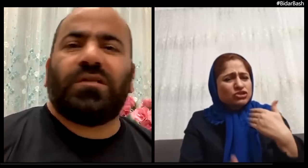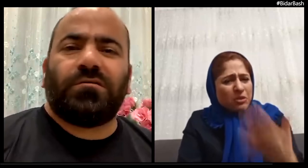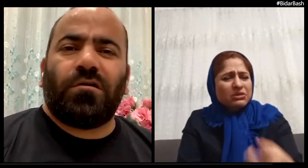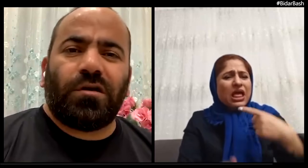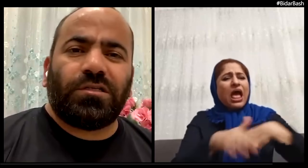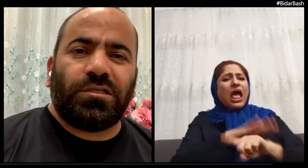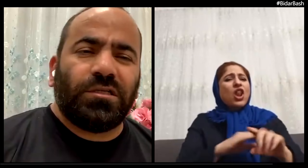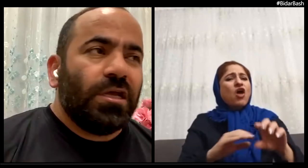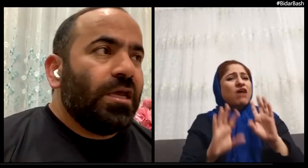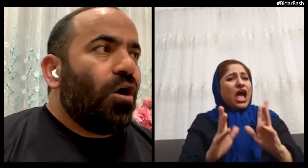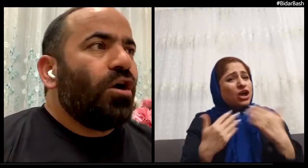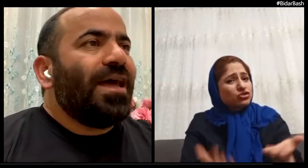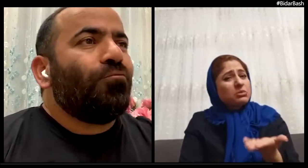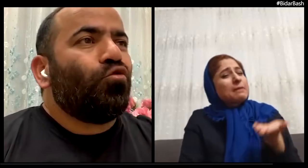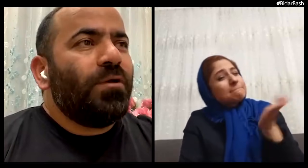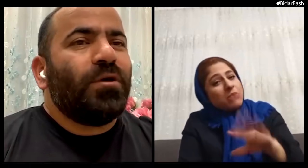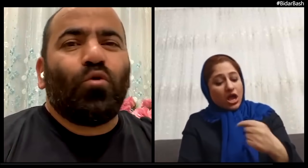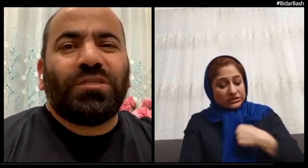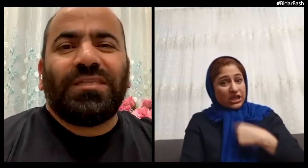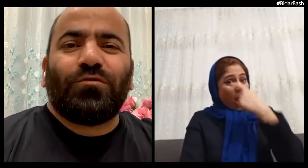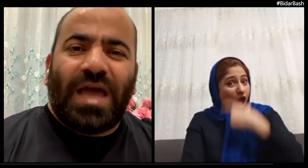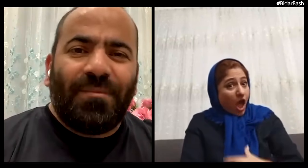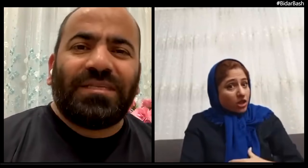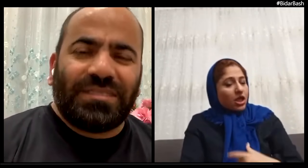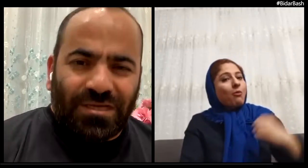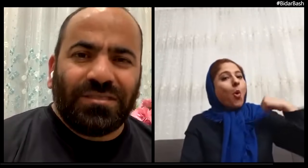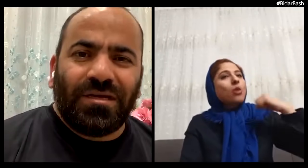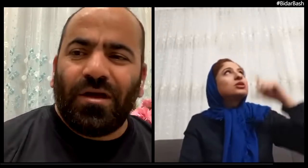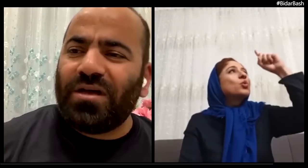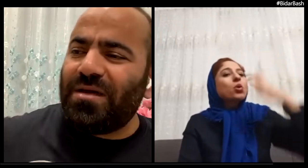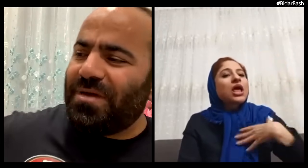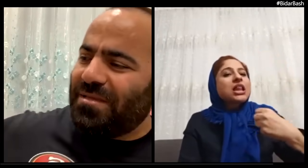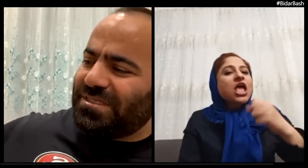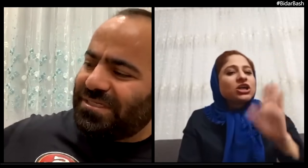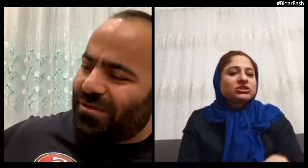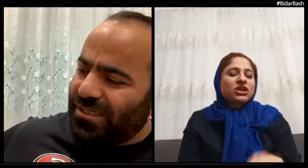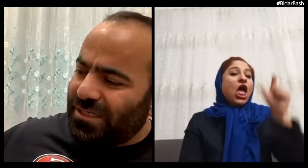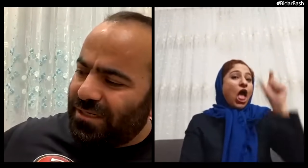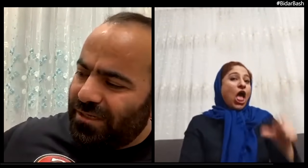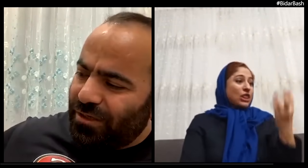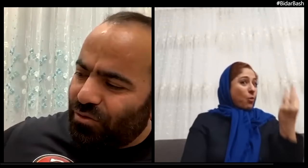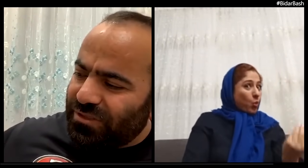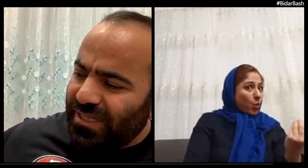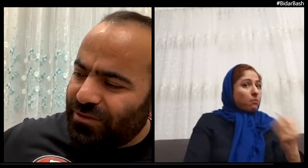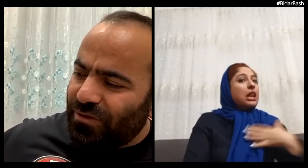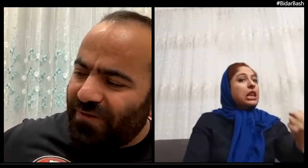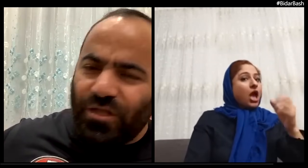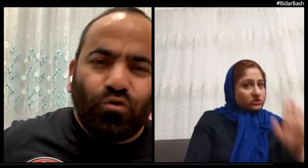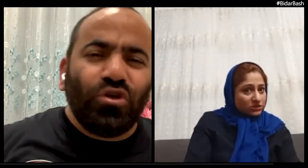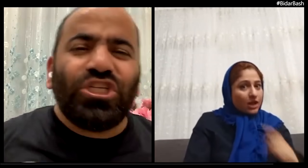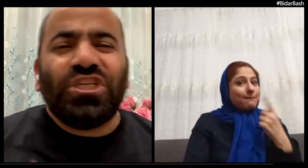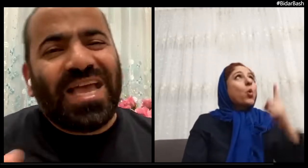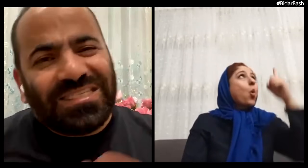از قدرت تو خارج نیست. آدم خوبه به قدرت تو رحمتت نیاز داره، آدم بدم زیر سایه قدرت